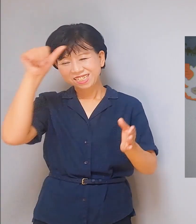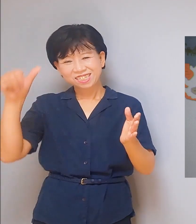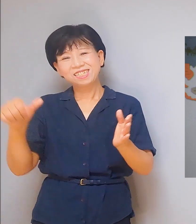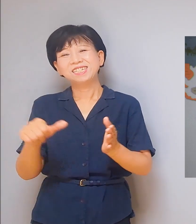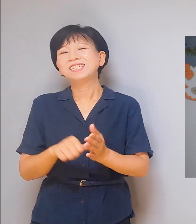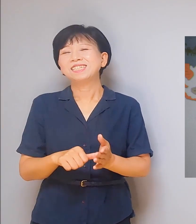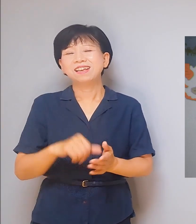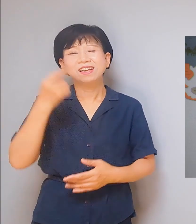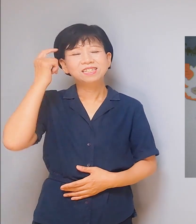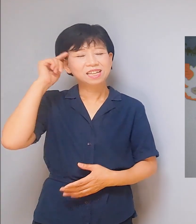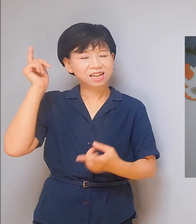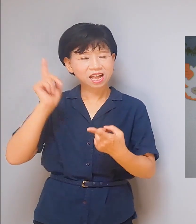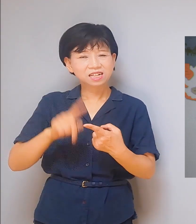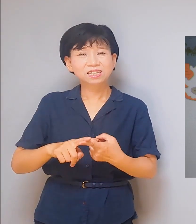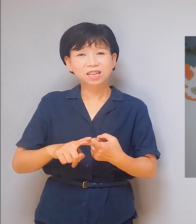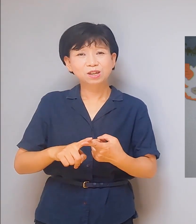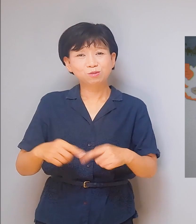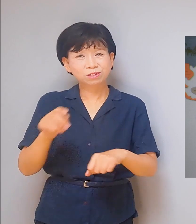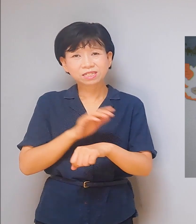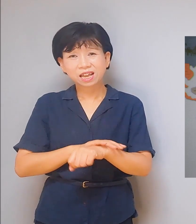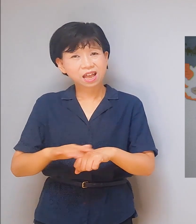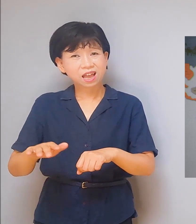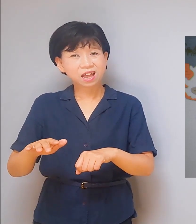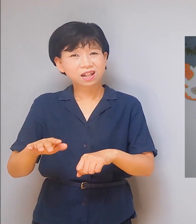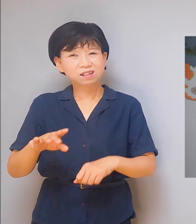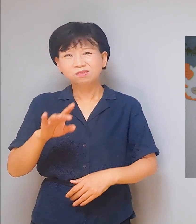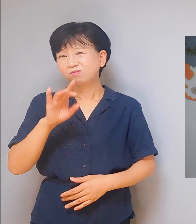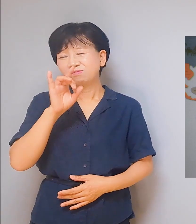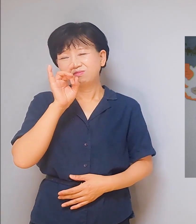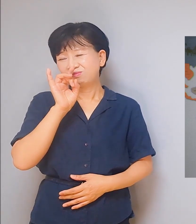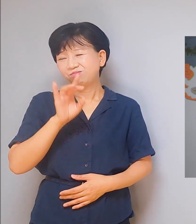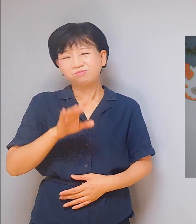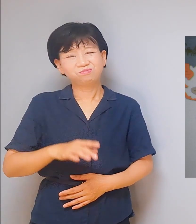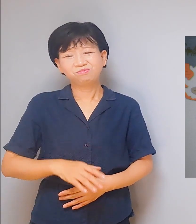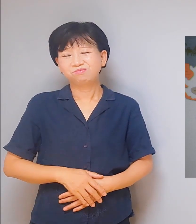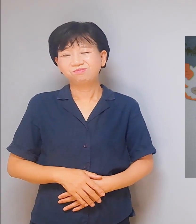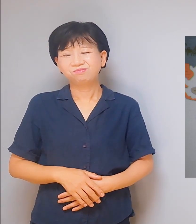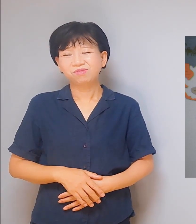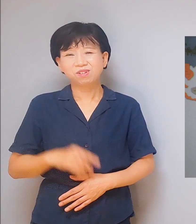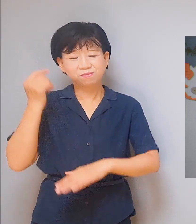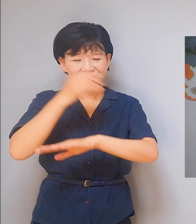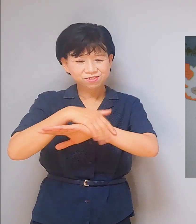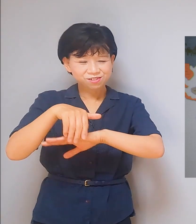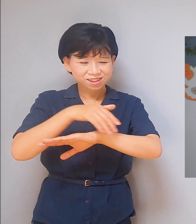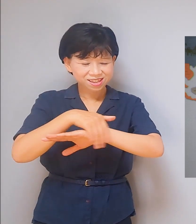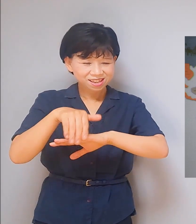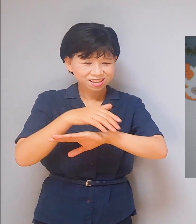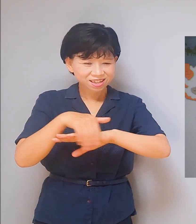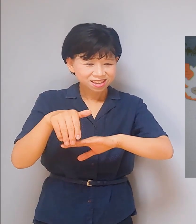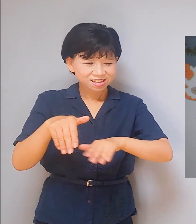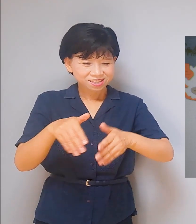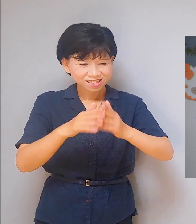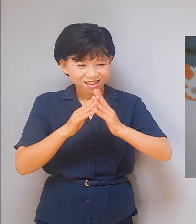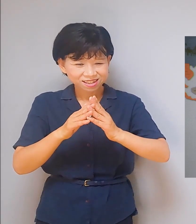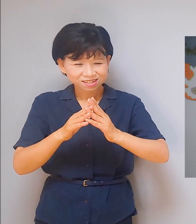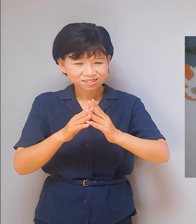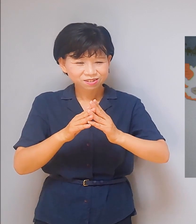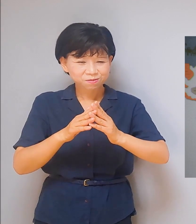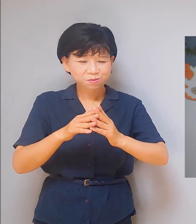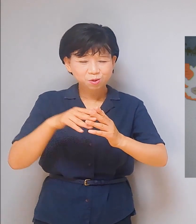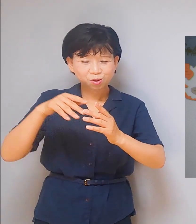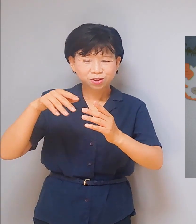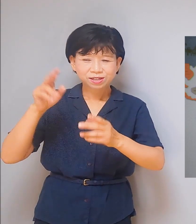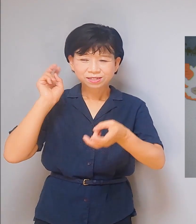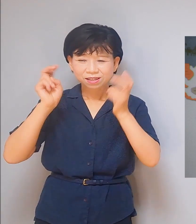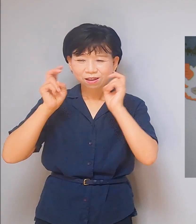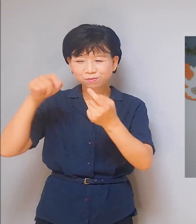우리가 생각되는 대로 잘 되지 않습니다. 뭔가 계획하고 작은 자본이지만 좀